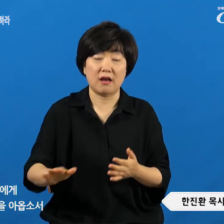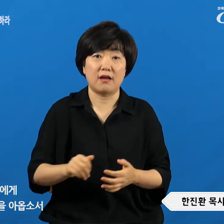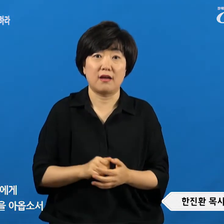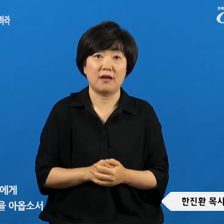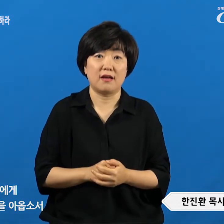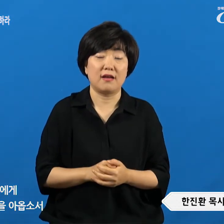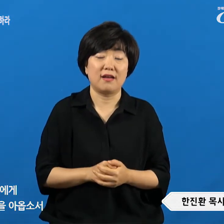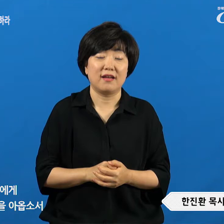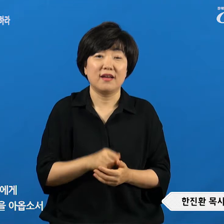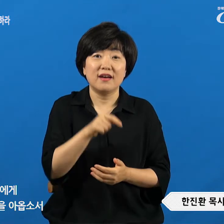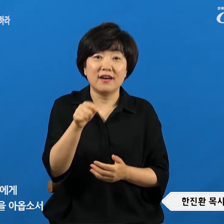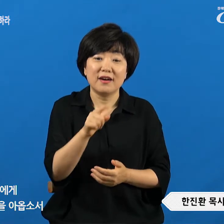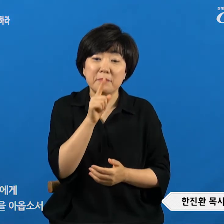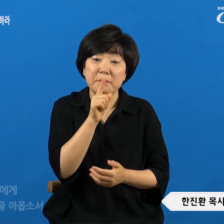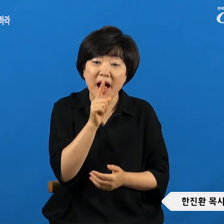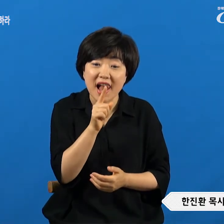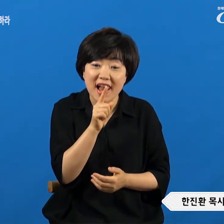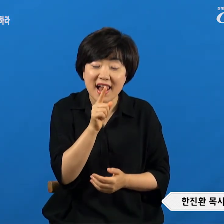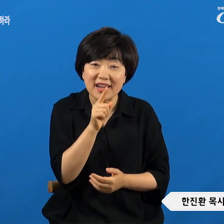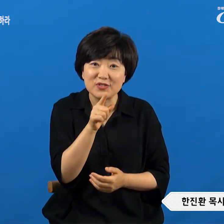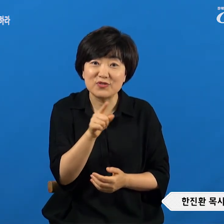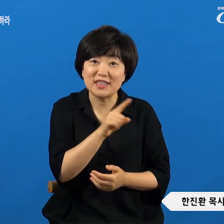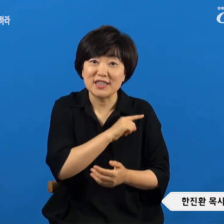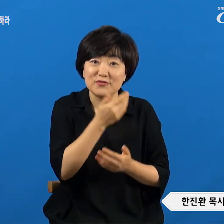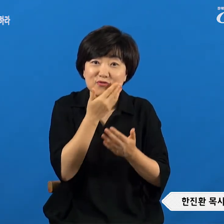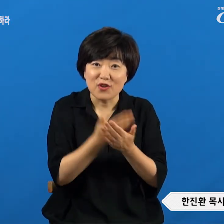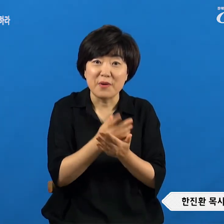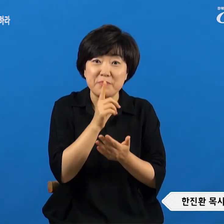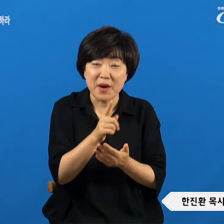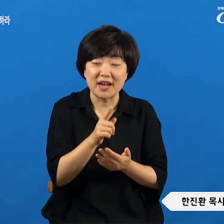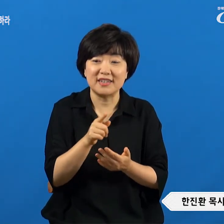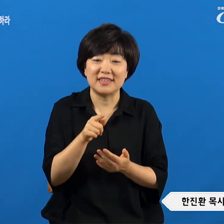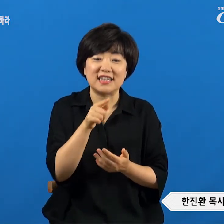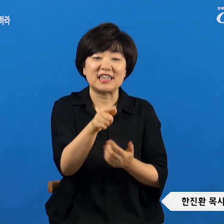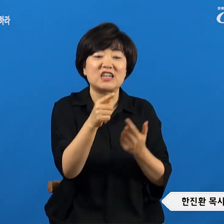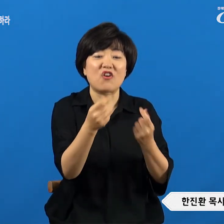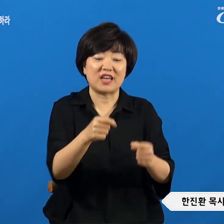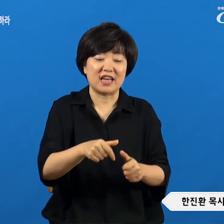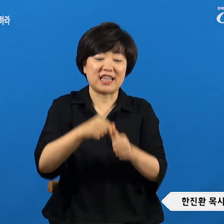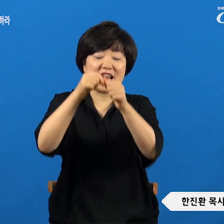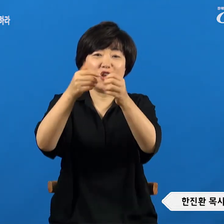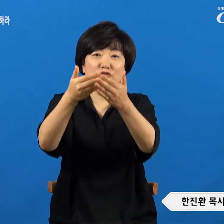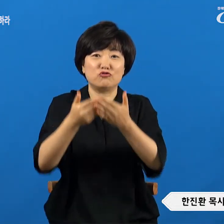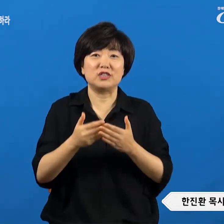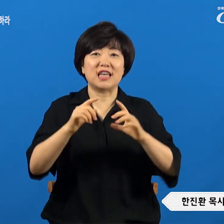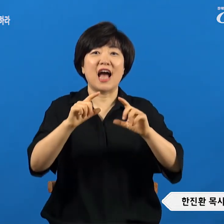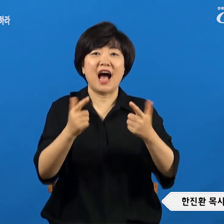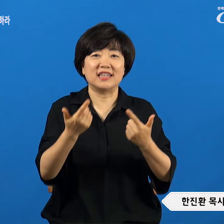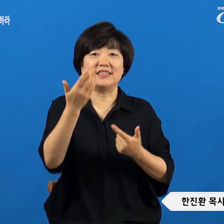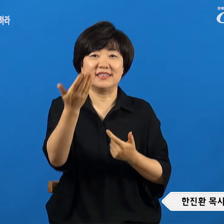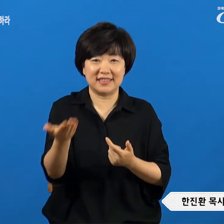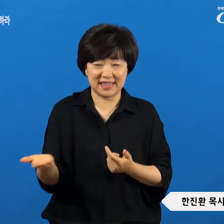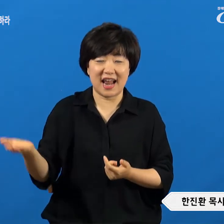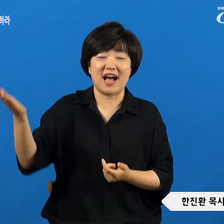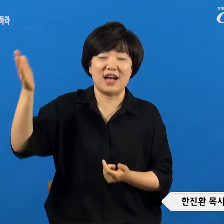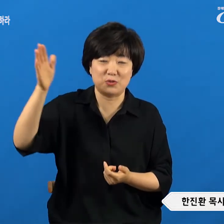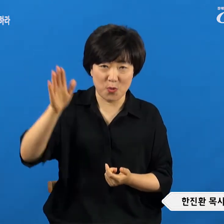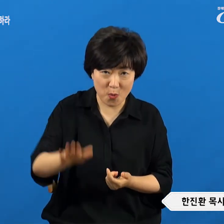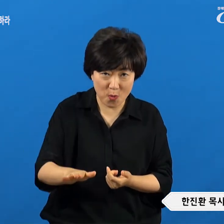여기서 핵심은 그렇게 하지 아니하실지라도 하는 말입니다. 이전 성경에는